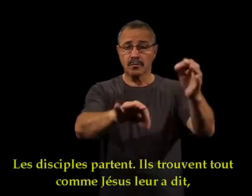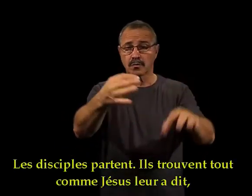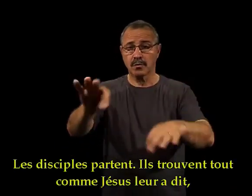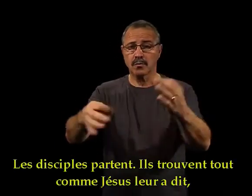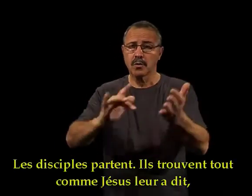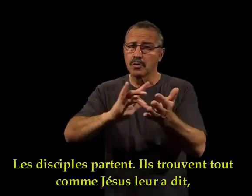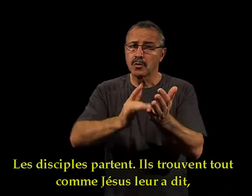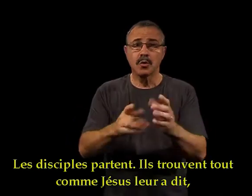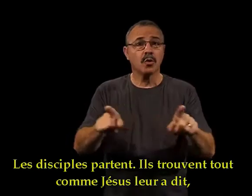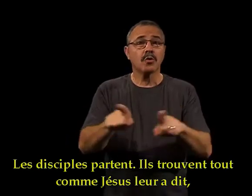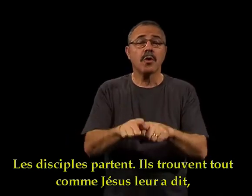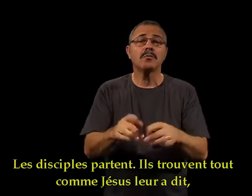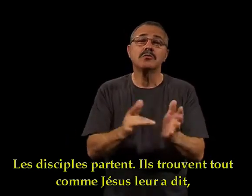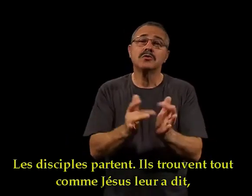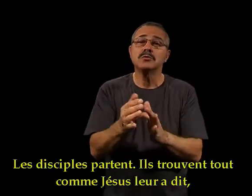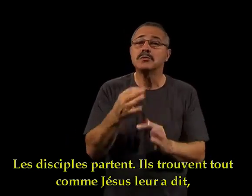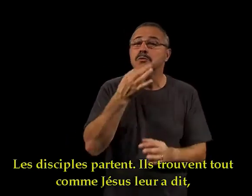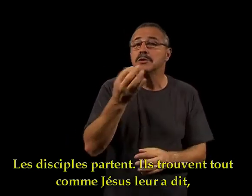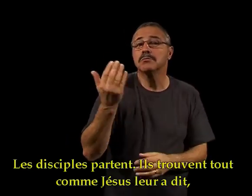Ils trouvent tout comme Jésus leur a dit.